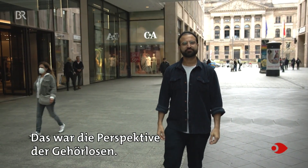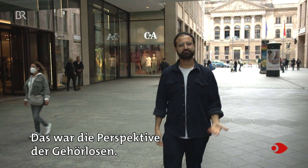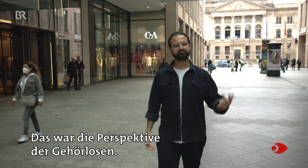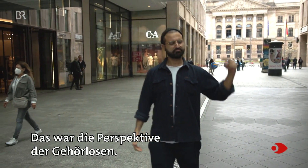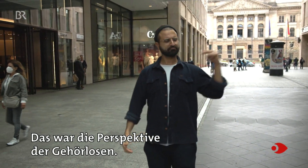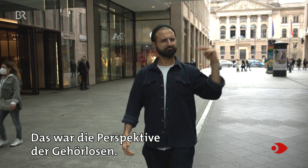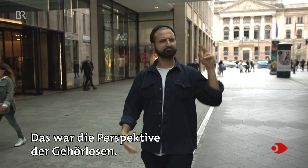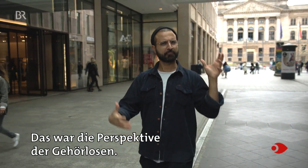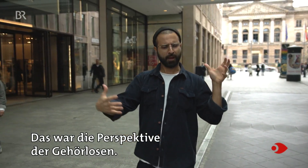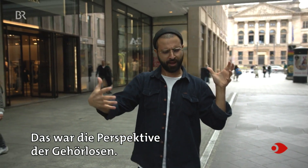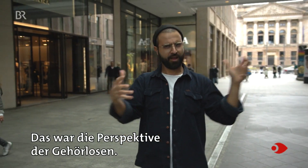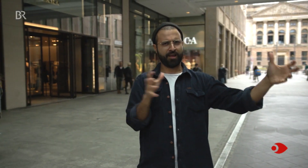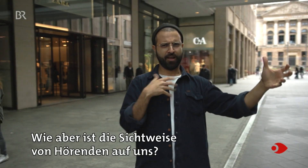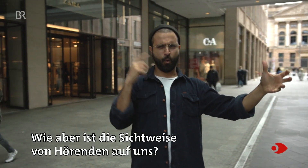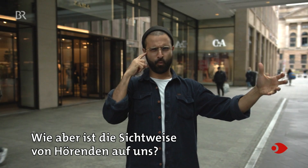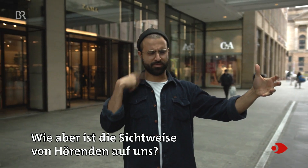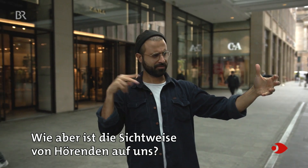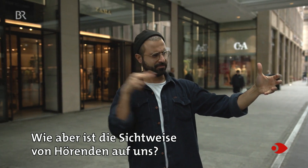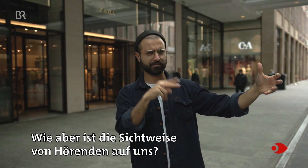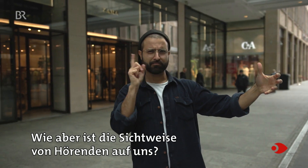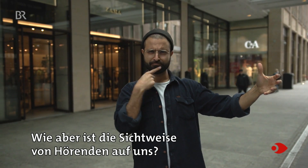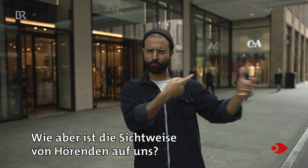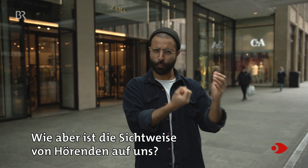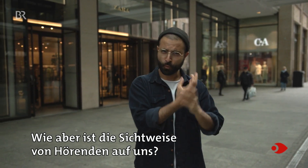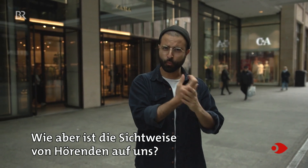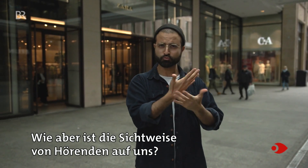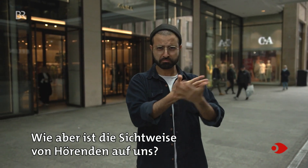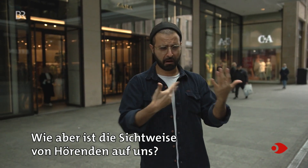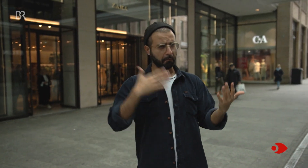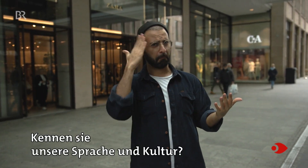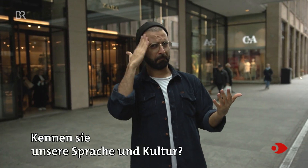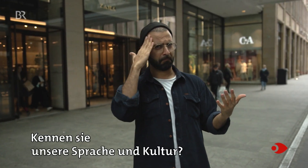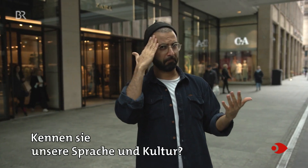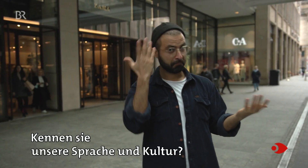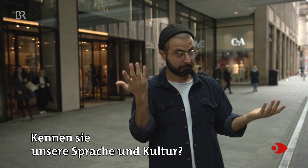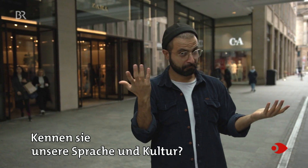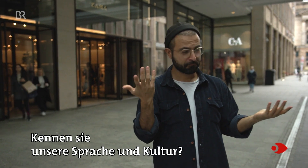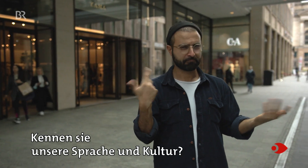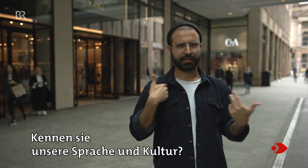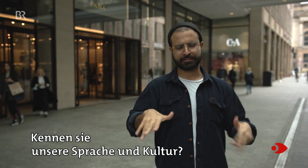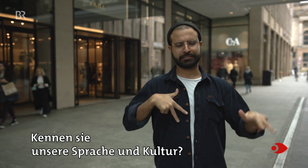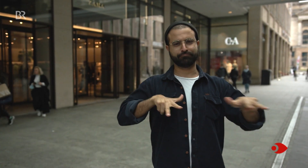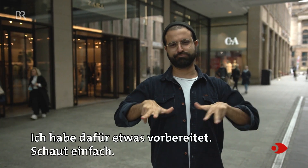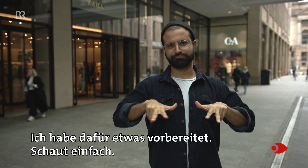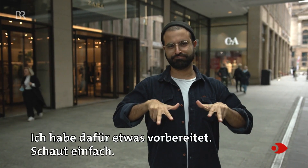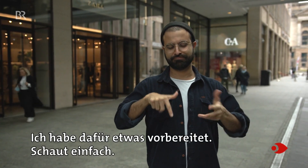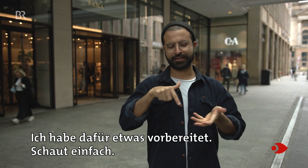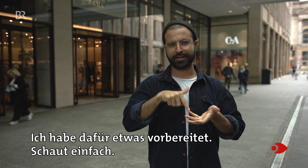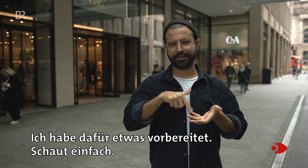war die Perspektive der Gehörlosen. Wie aber ist die Sichtweise von Hörenden auf uns? Kennen sie unsere Sprache und Kultur? Ich habe dafür etwas